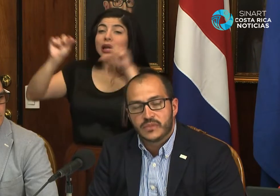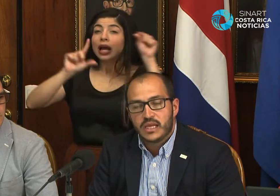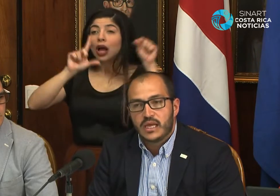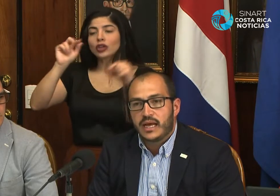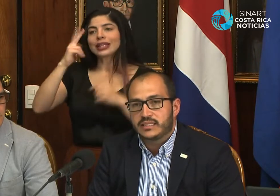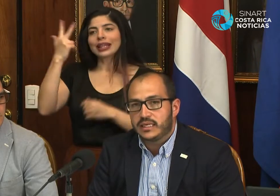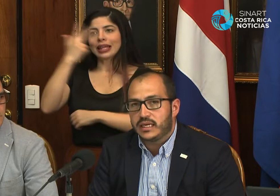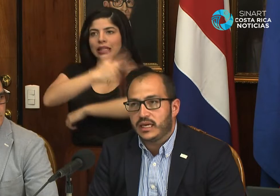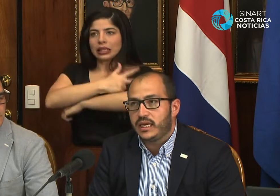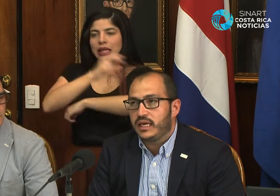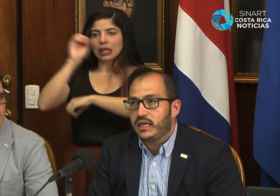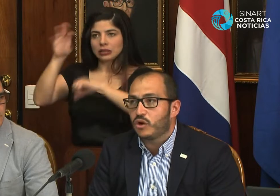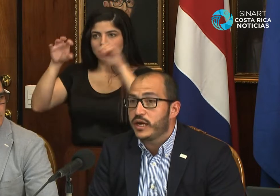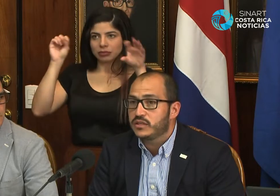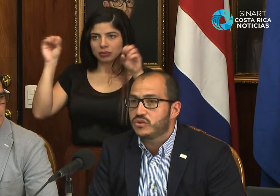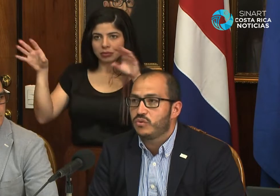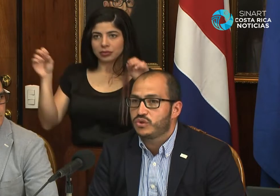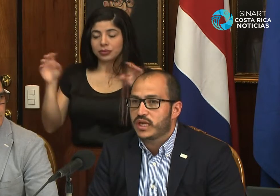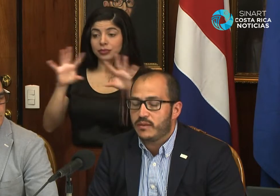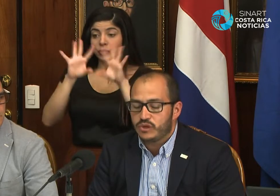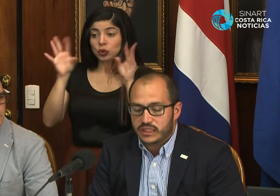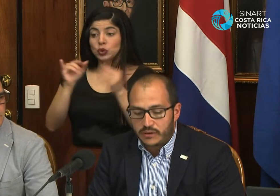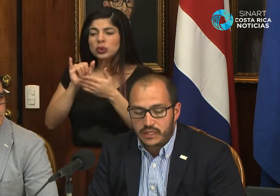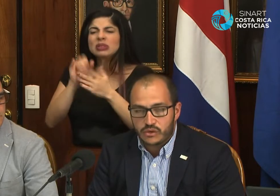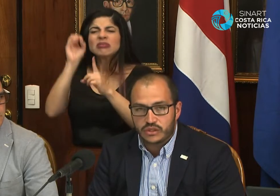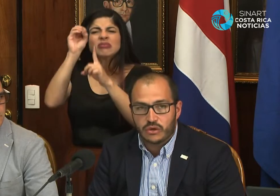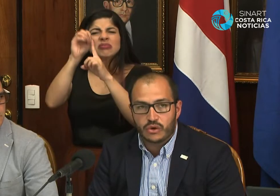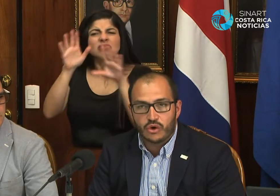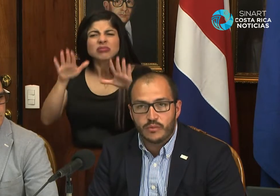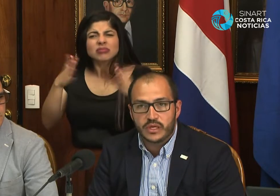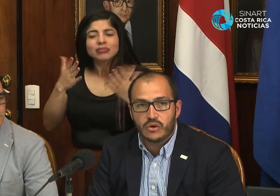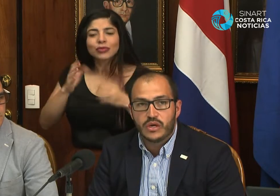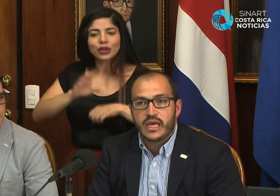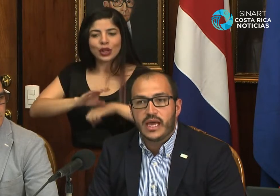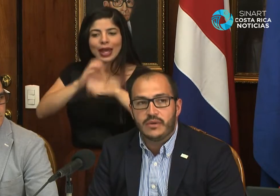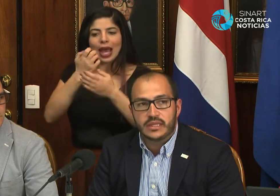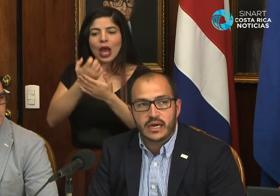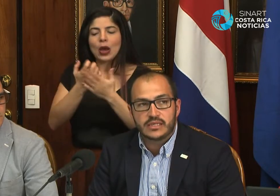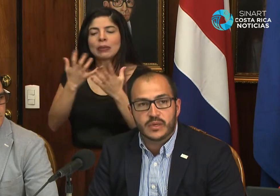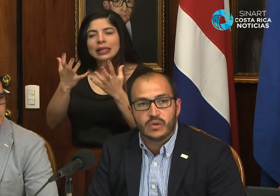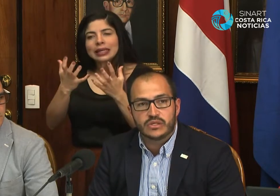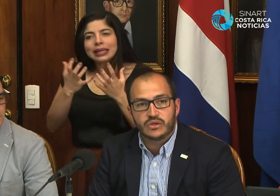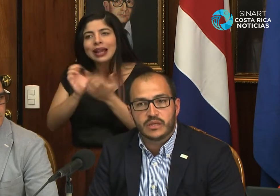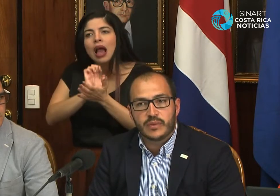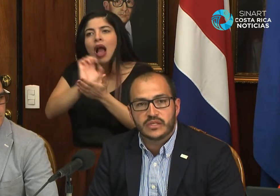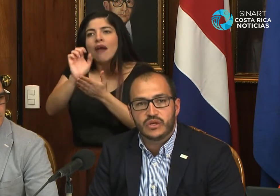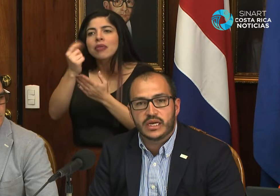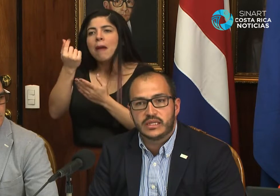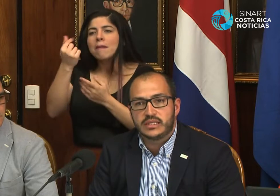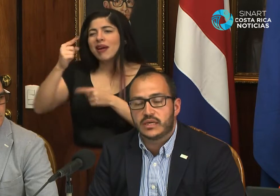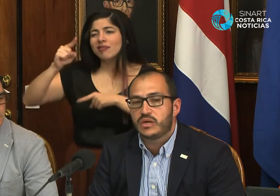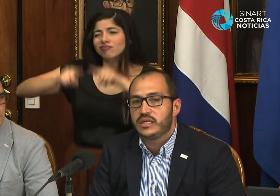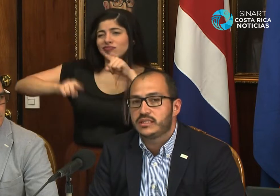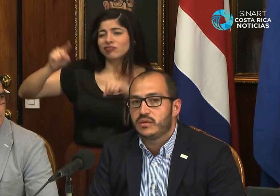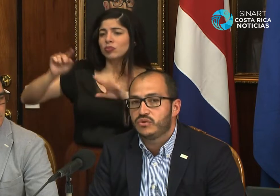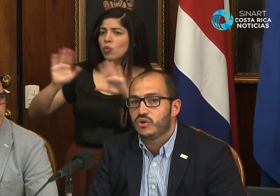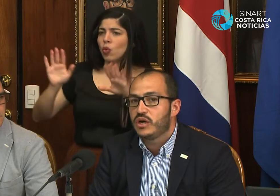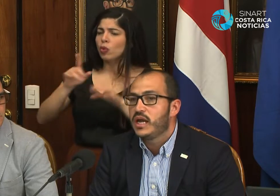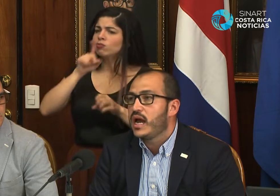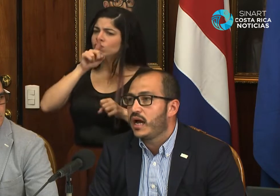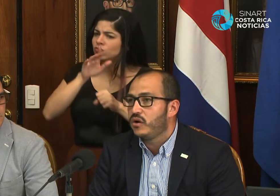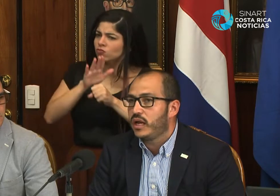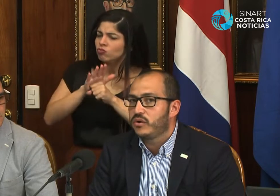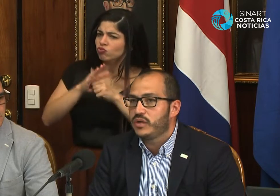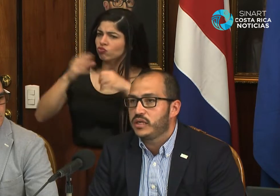rural. Así que con esto buscamos, a través del Consejo Económico, evitar la especulación de precio y garantizar una